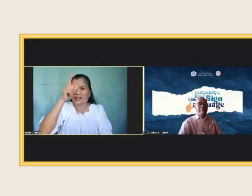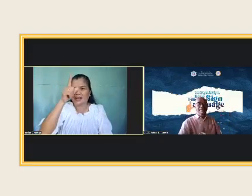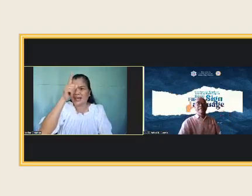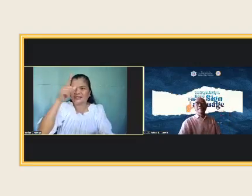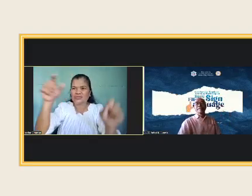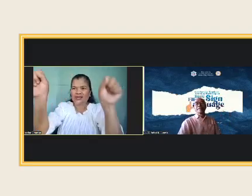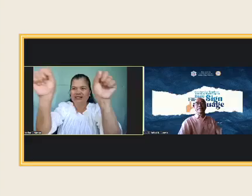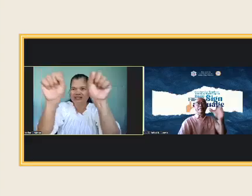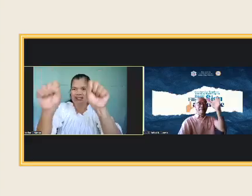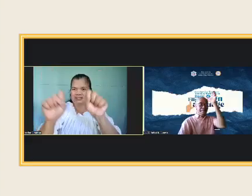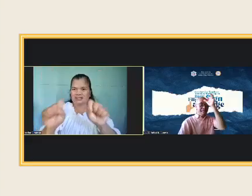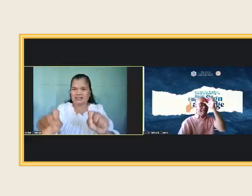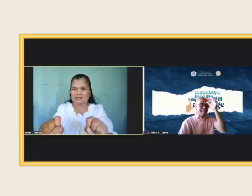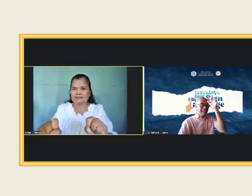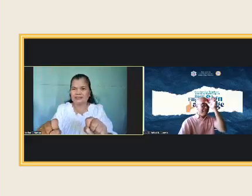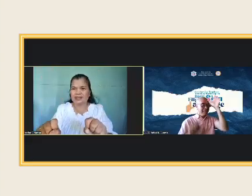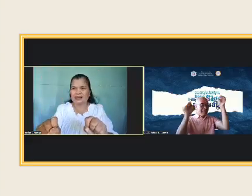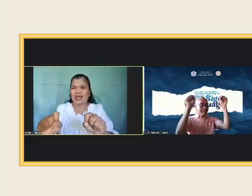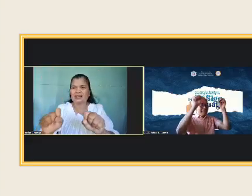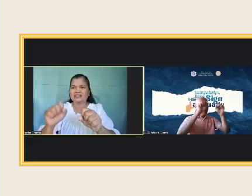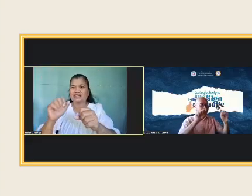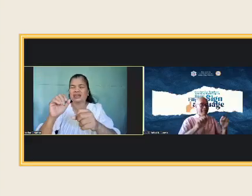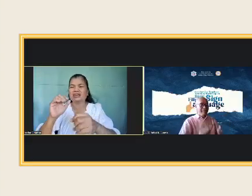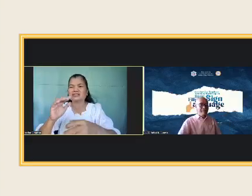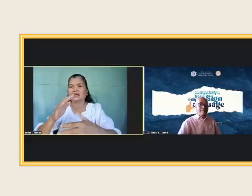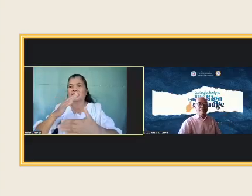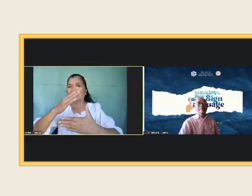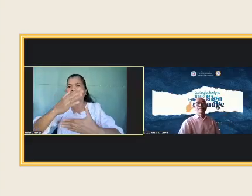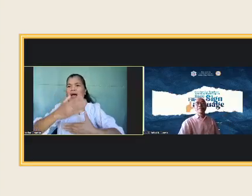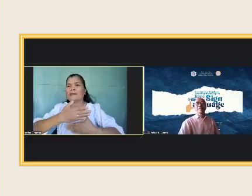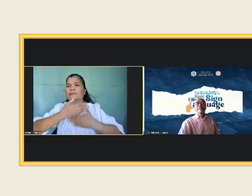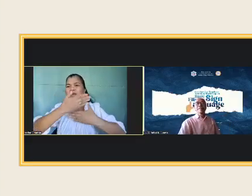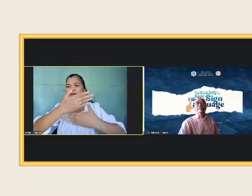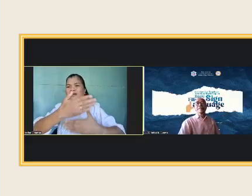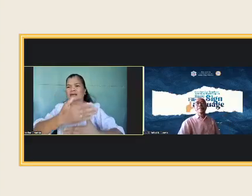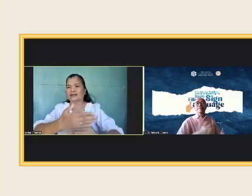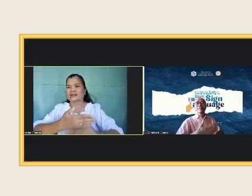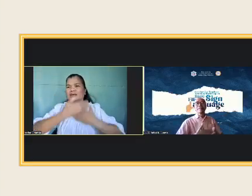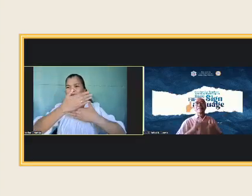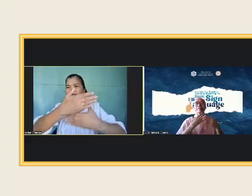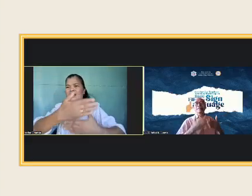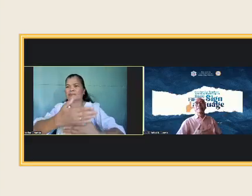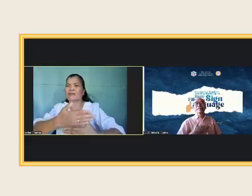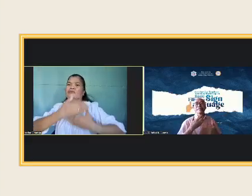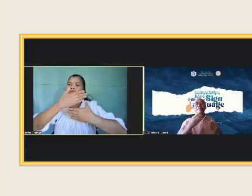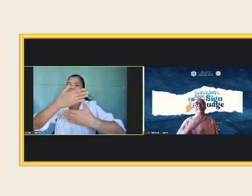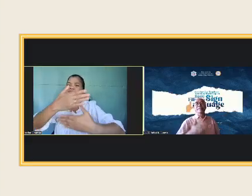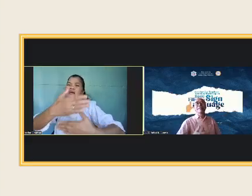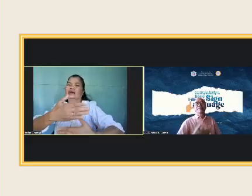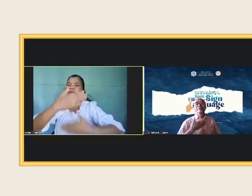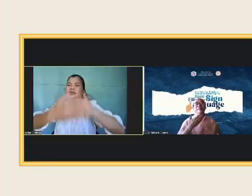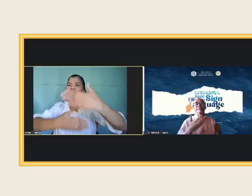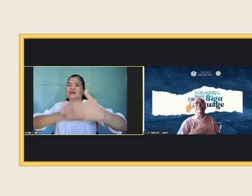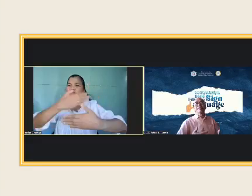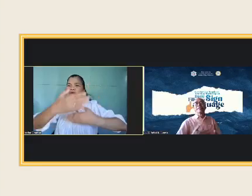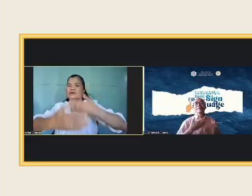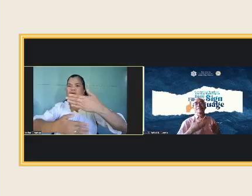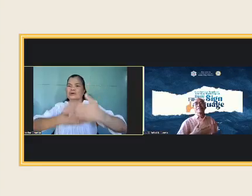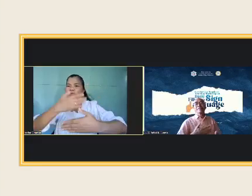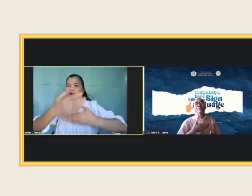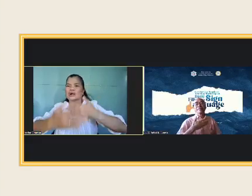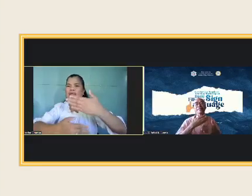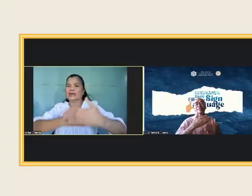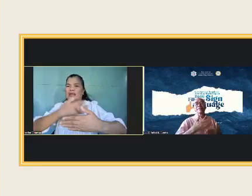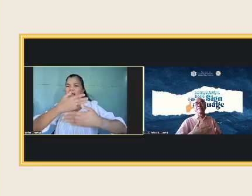Okay, Lent season. Next is happy. Ganyan, bouncing ha. Hindi